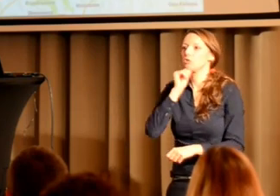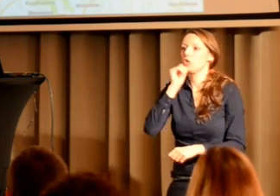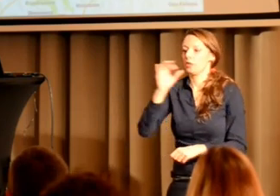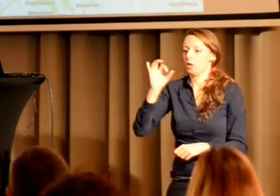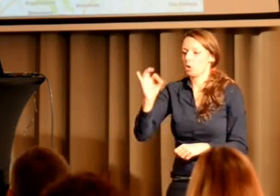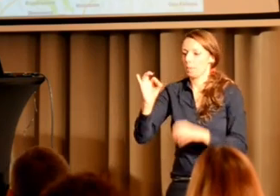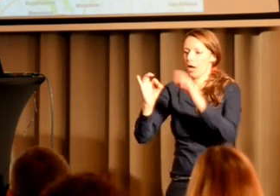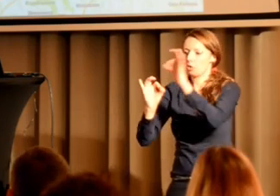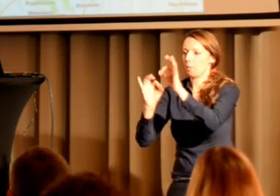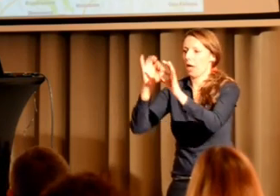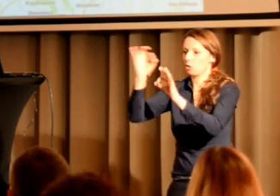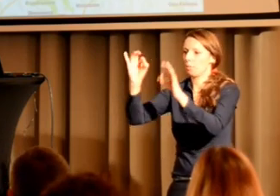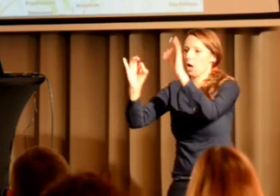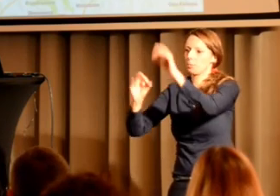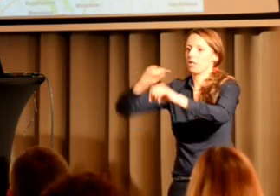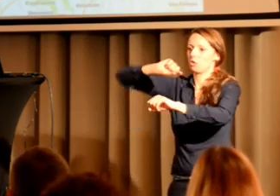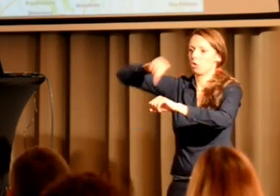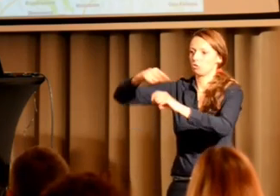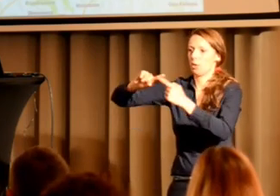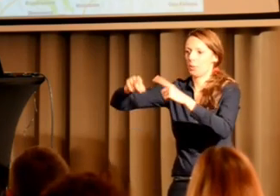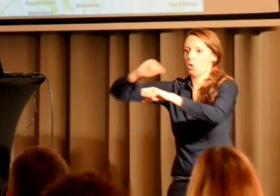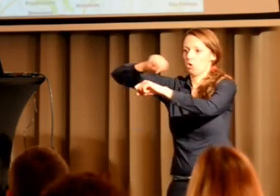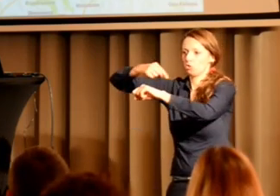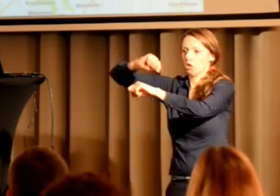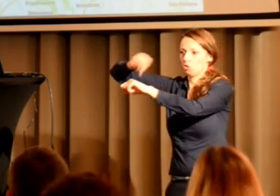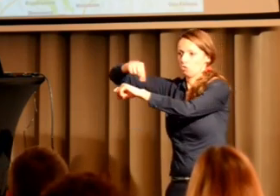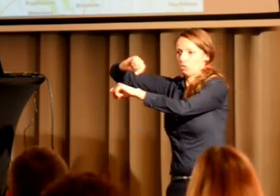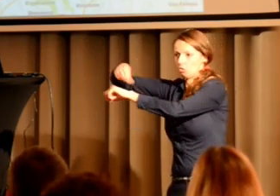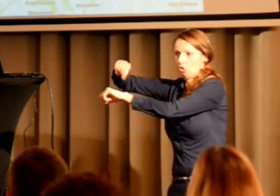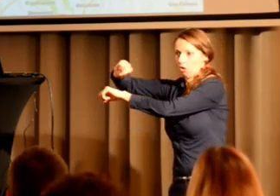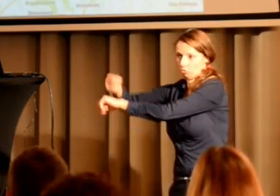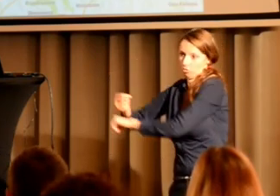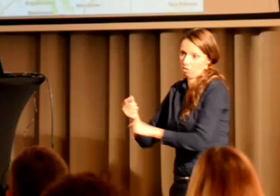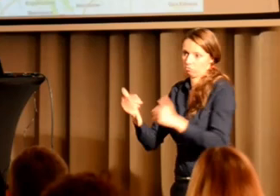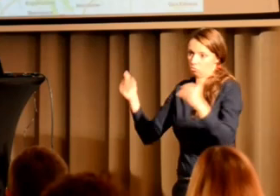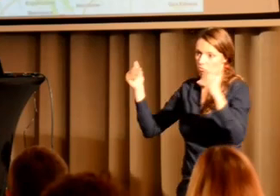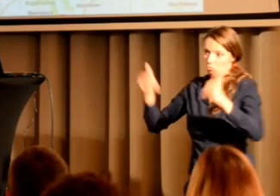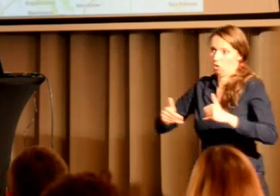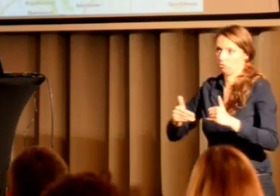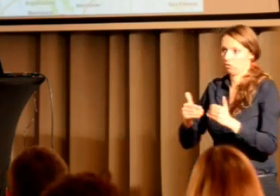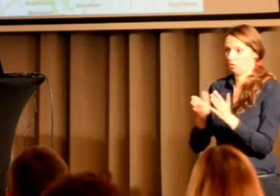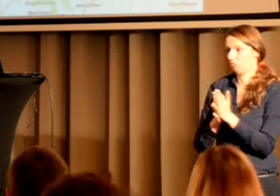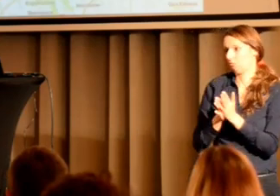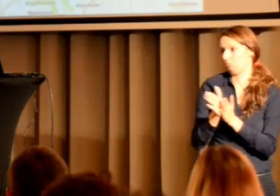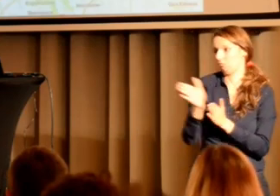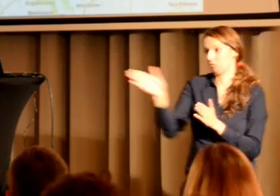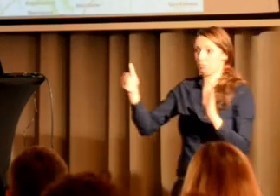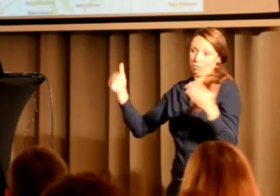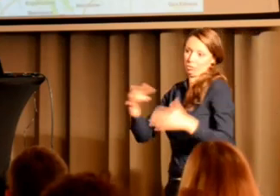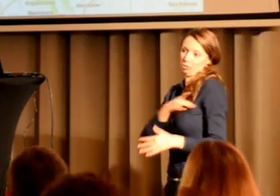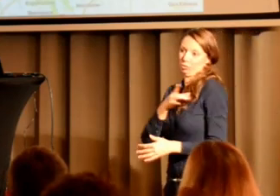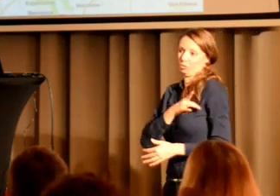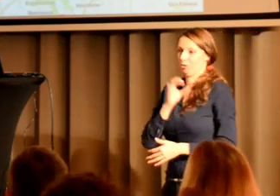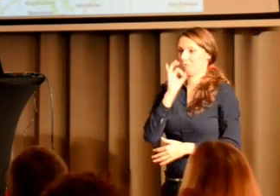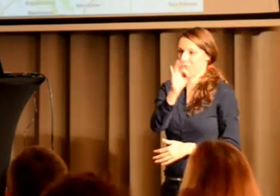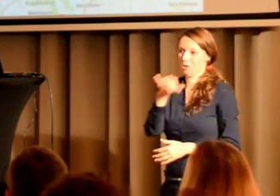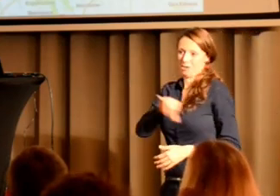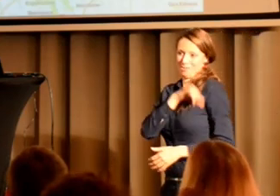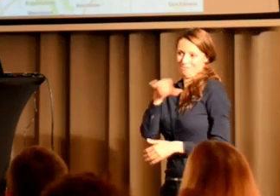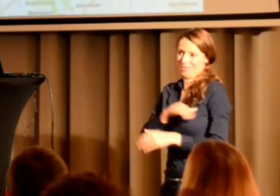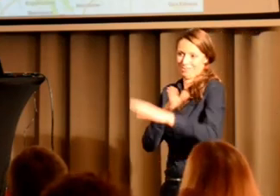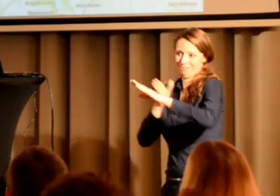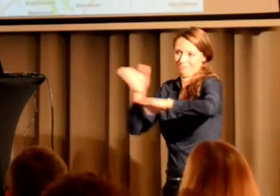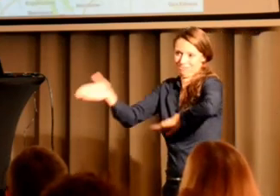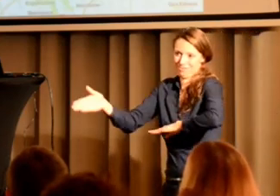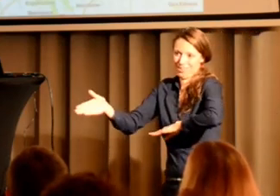dalej. I tam sobie pewnie na coś polubi, a może po prostu wybrał się do cioci na imieniny, ponieważ dzięki badaniom, które prowadzone